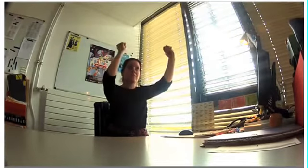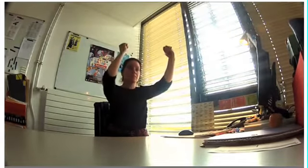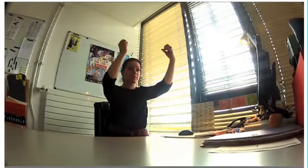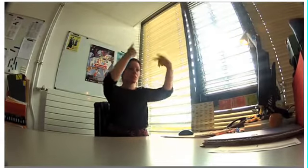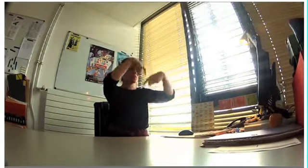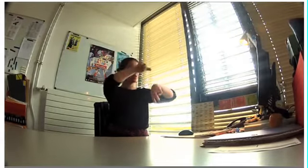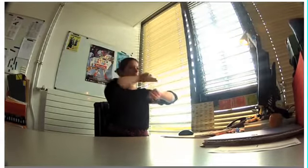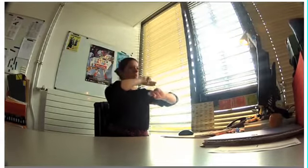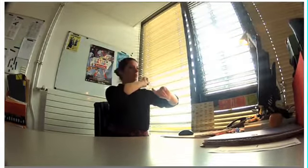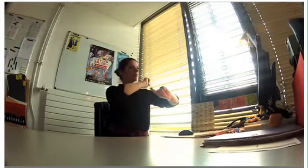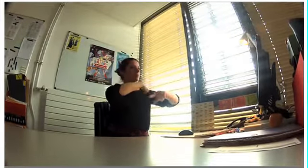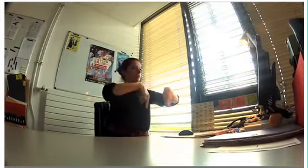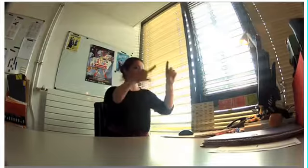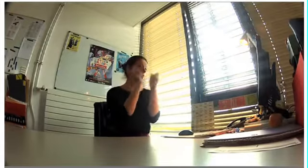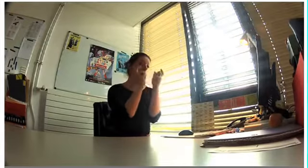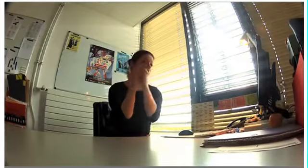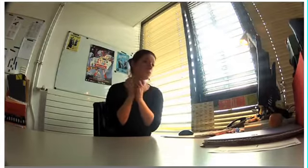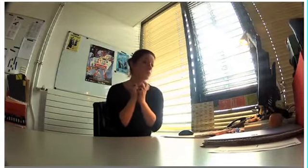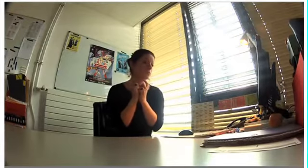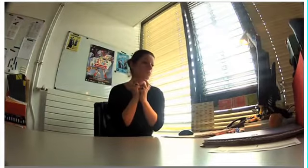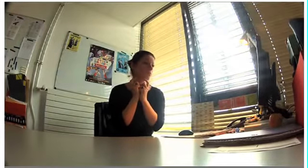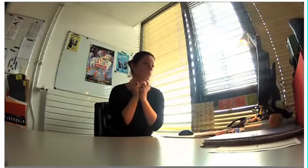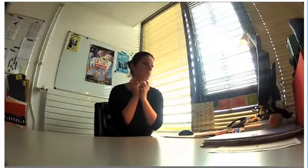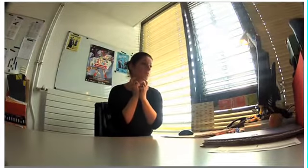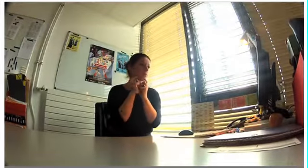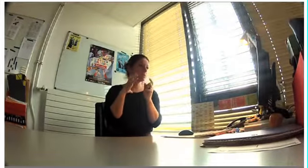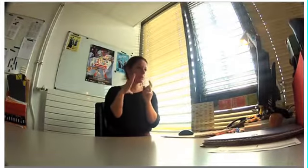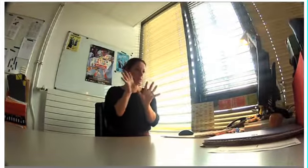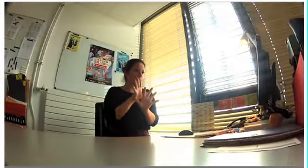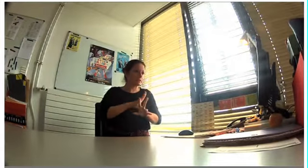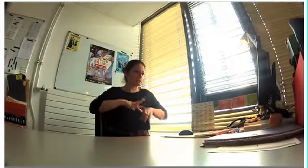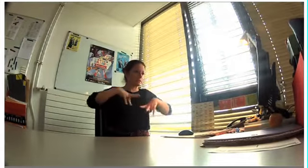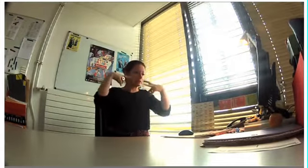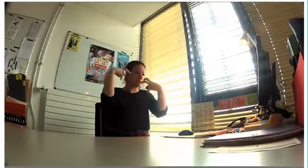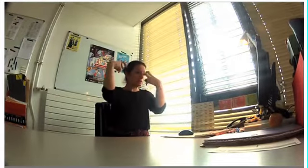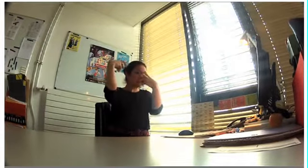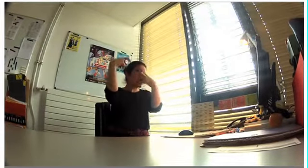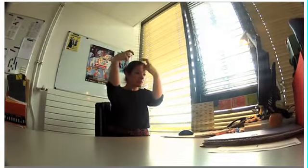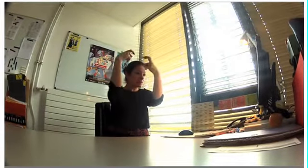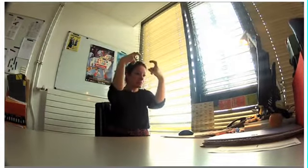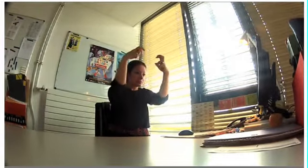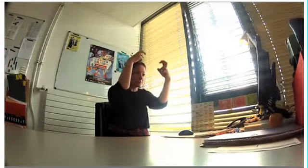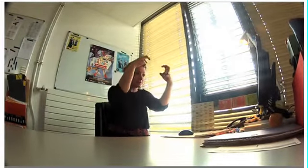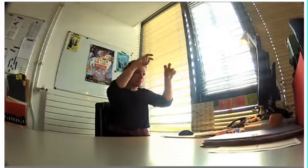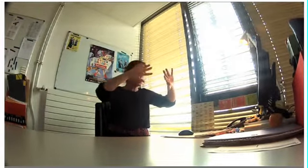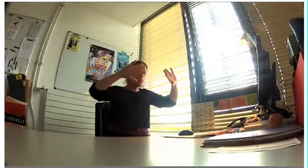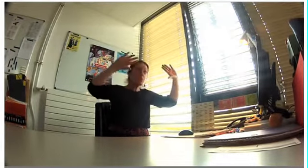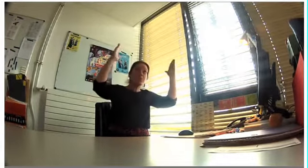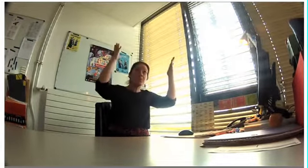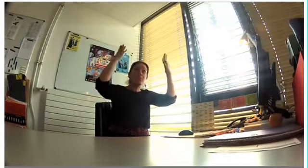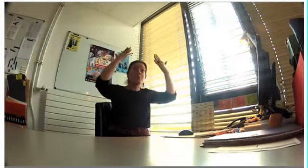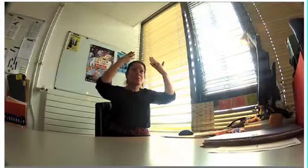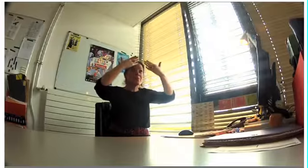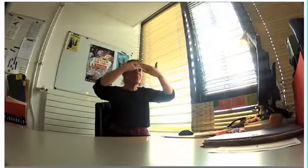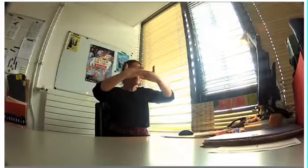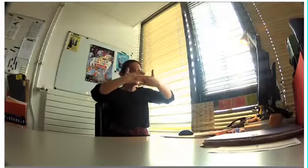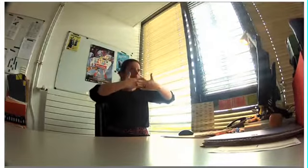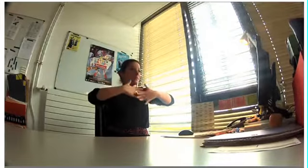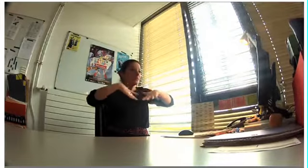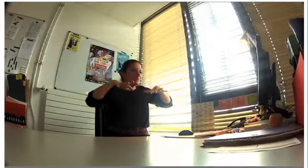pas forcément tout traduire dans le domaine culturel parce que c'est vraiment la langue des signes, c'est